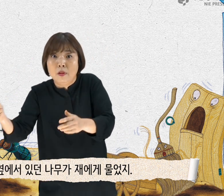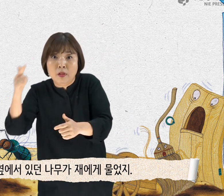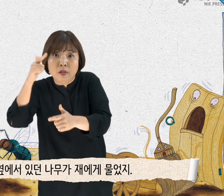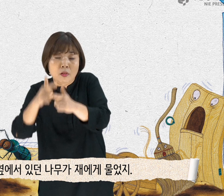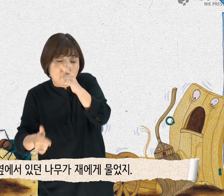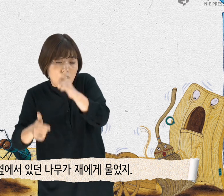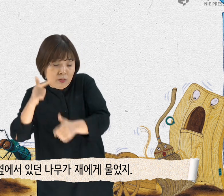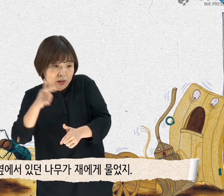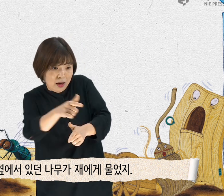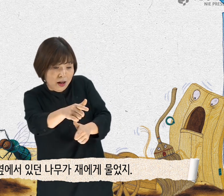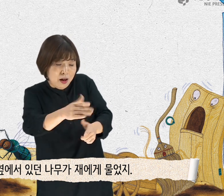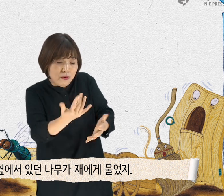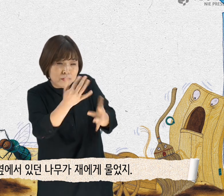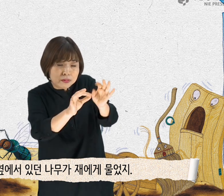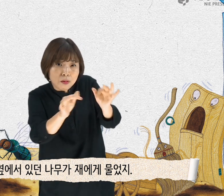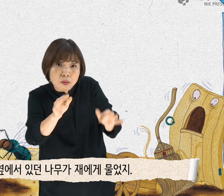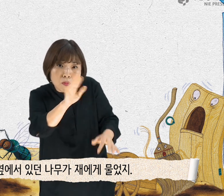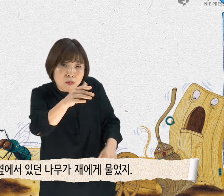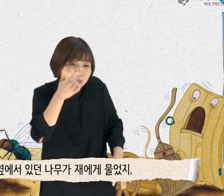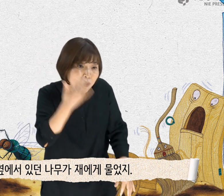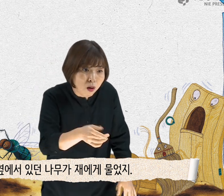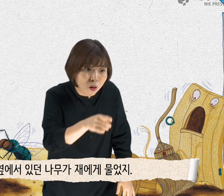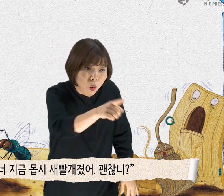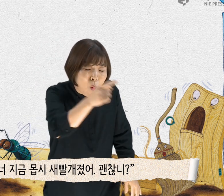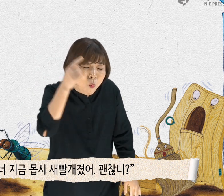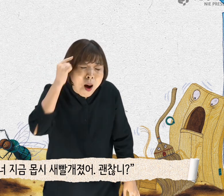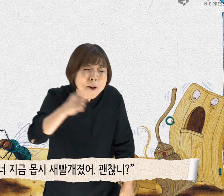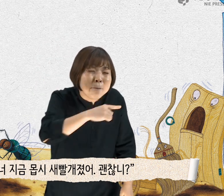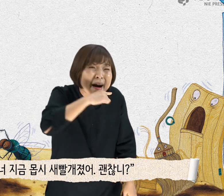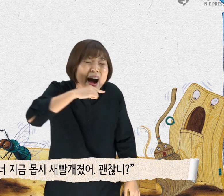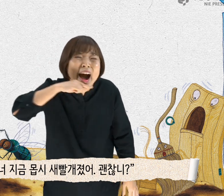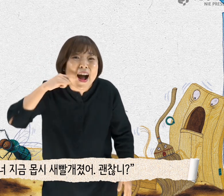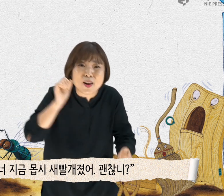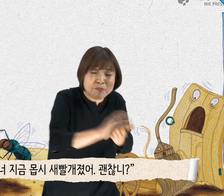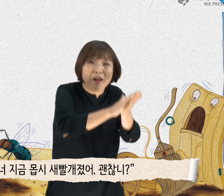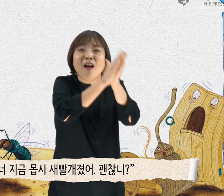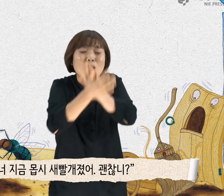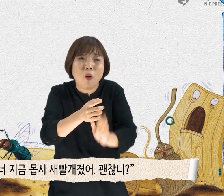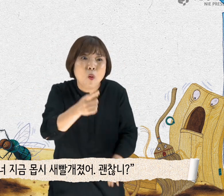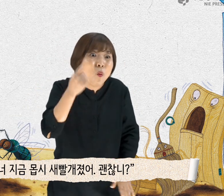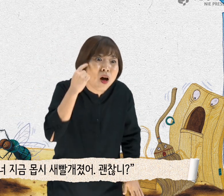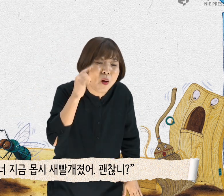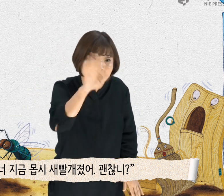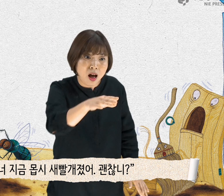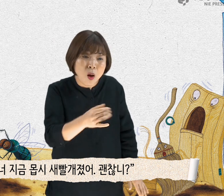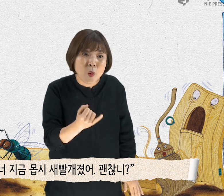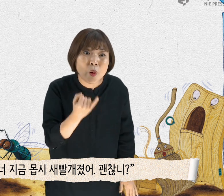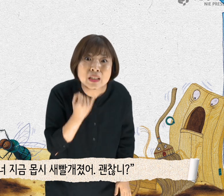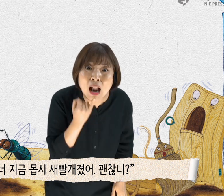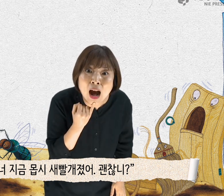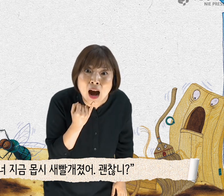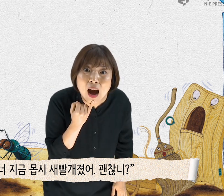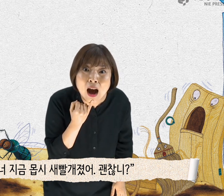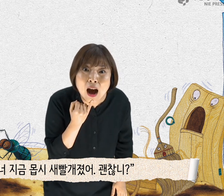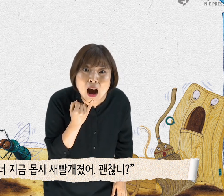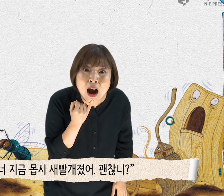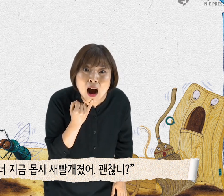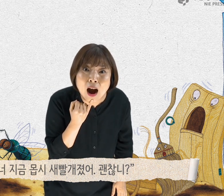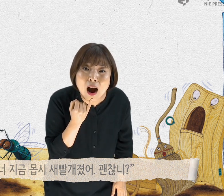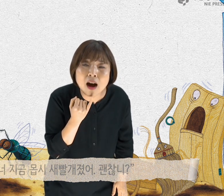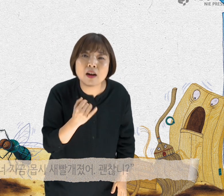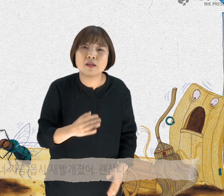나무가 쟤에게 물었지. 너 지금 몹시 새빨개졌어. 괜찮니?